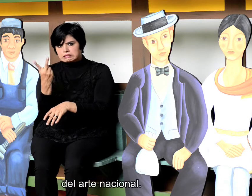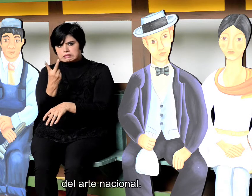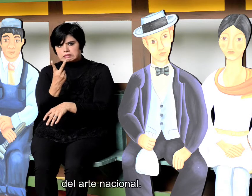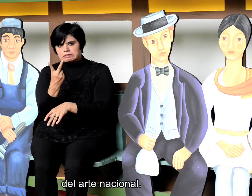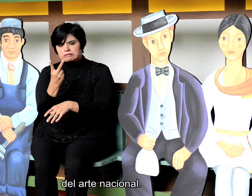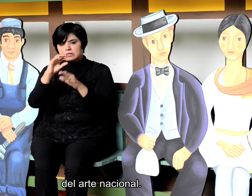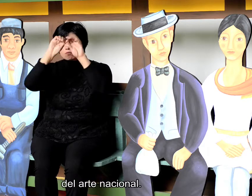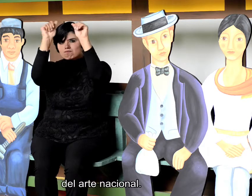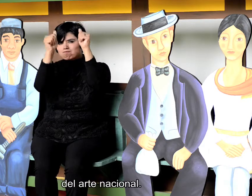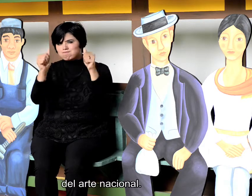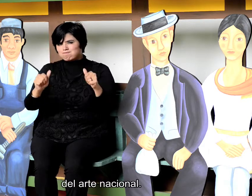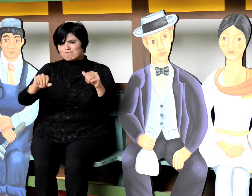arte nacional.